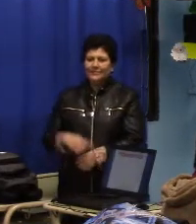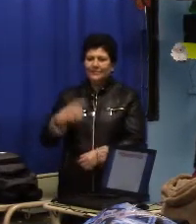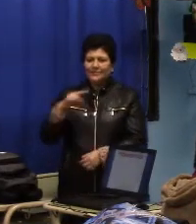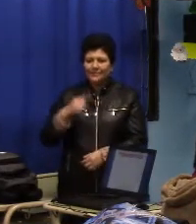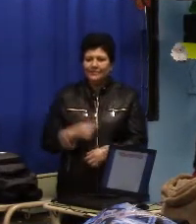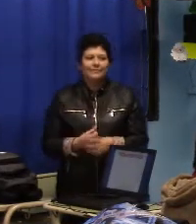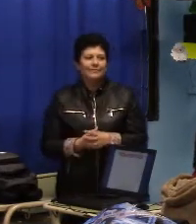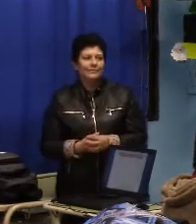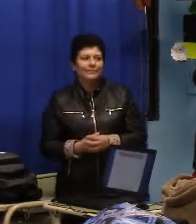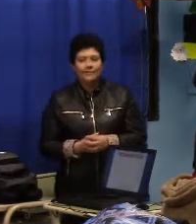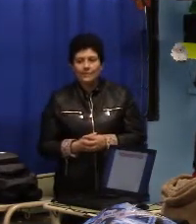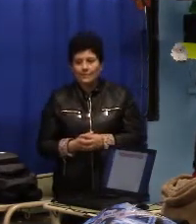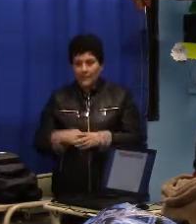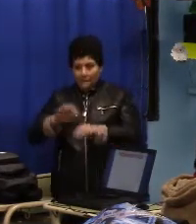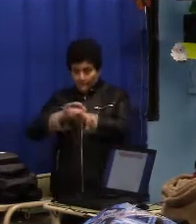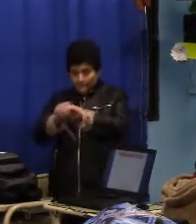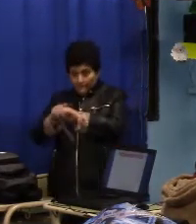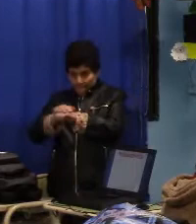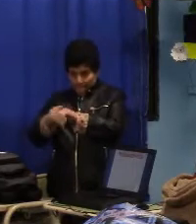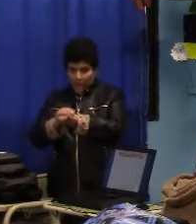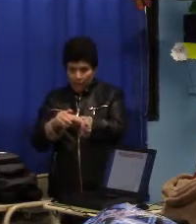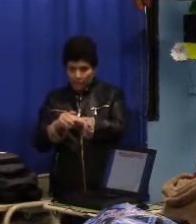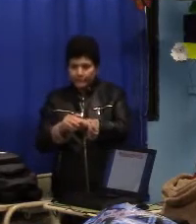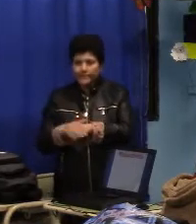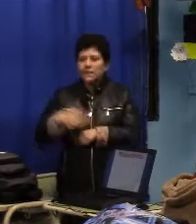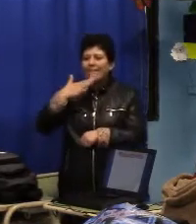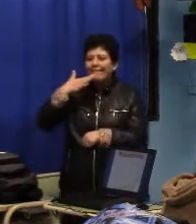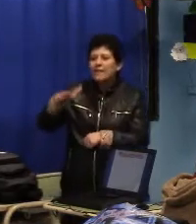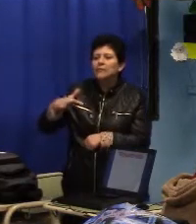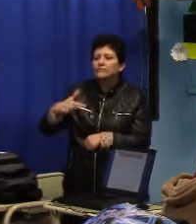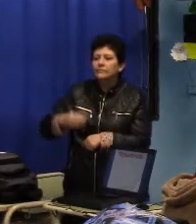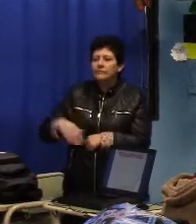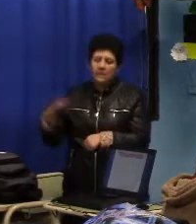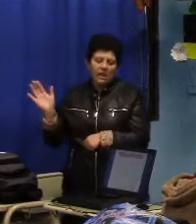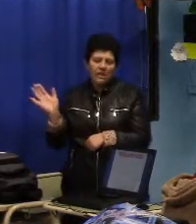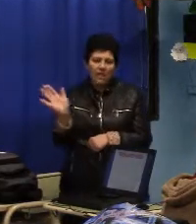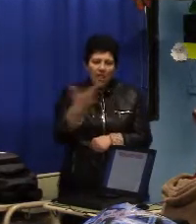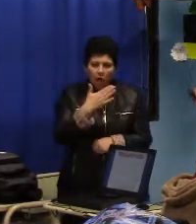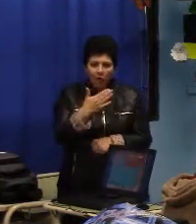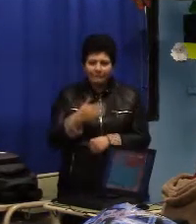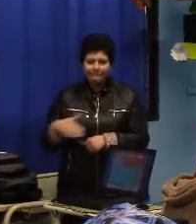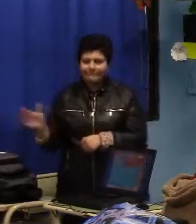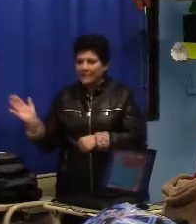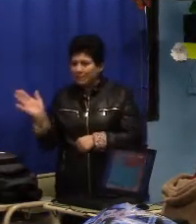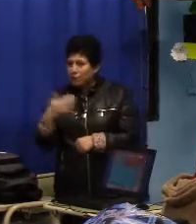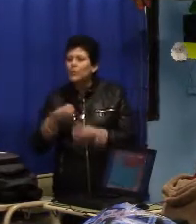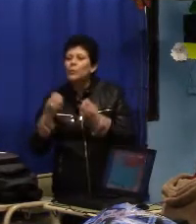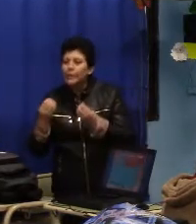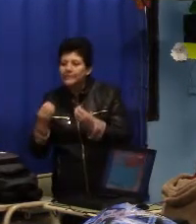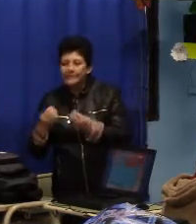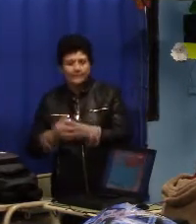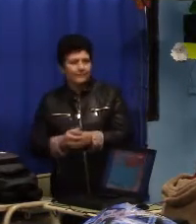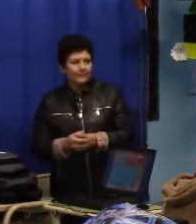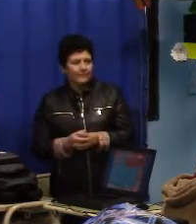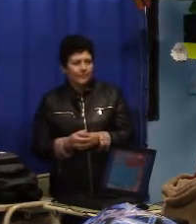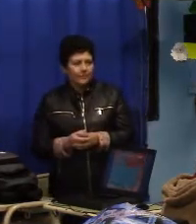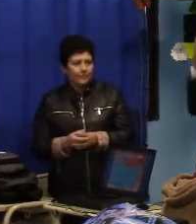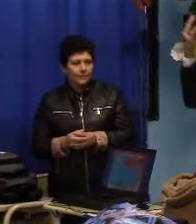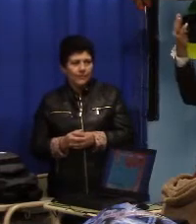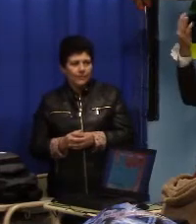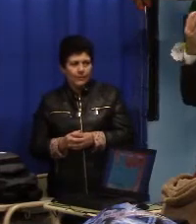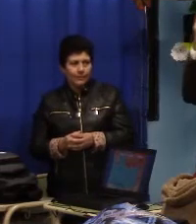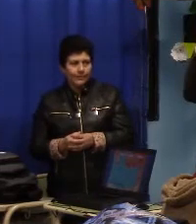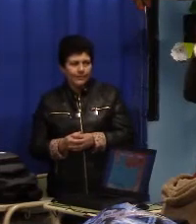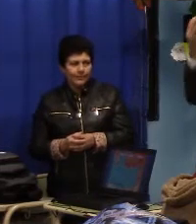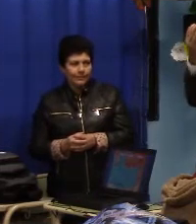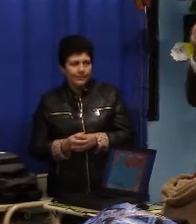todo. Pablo entendió que todo es todo. ¿Por qué? Hizo